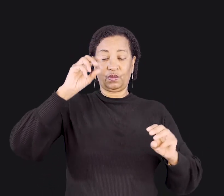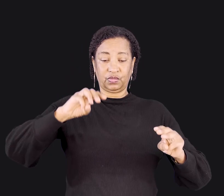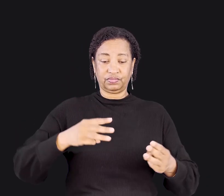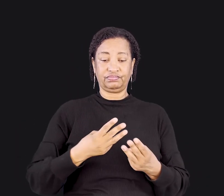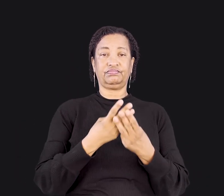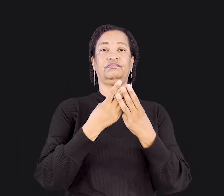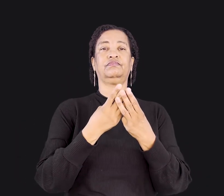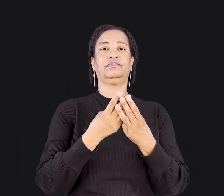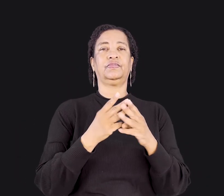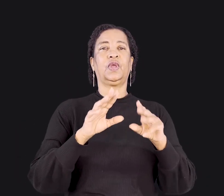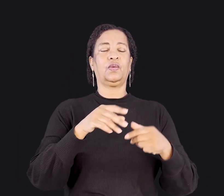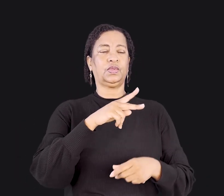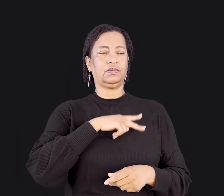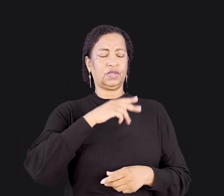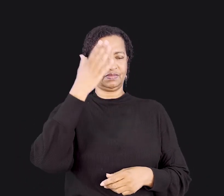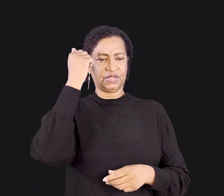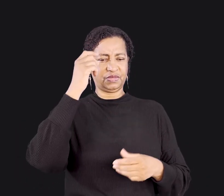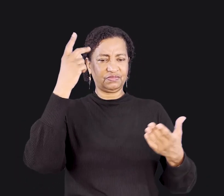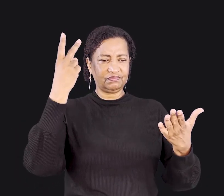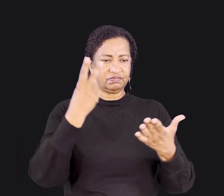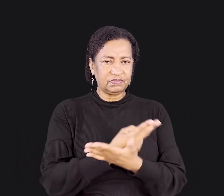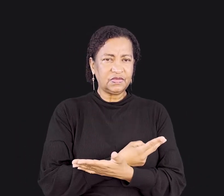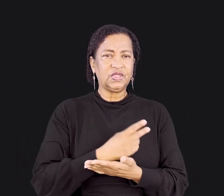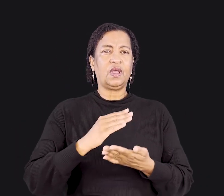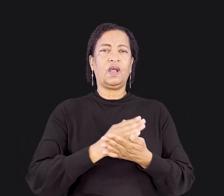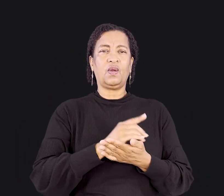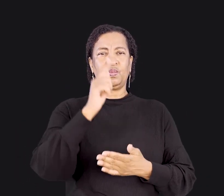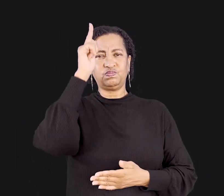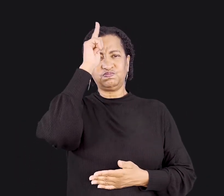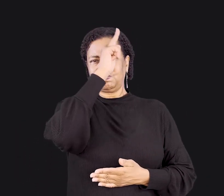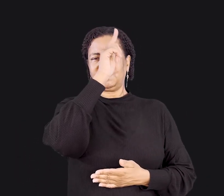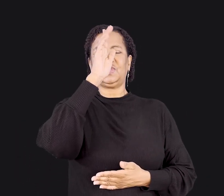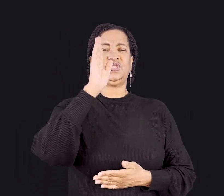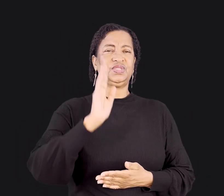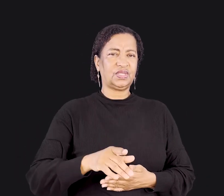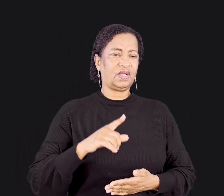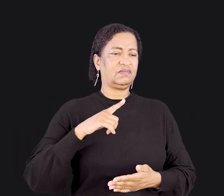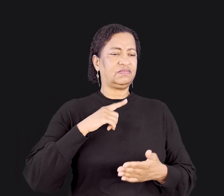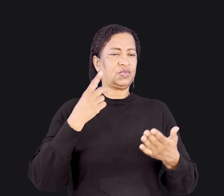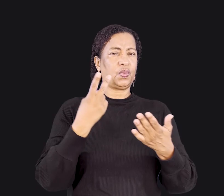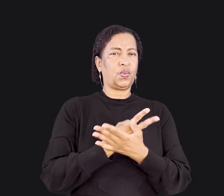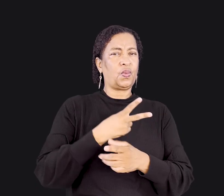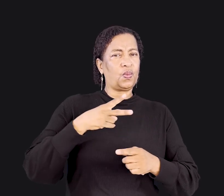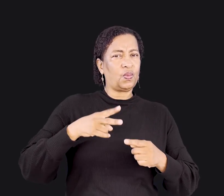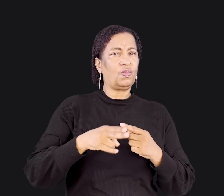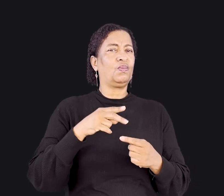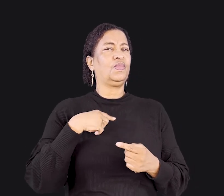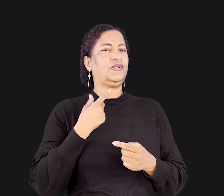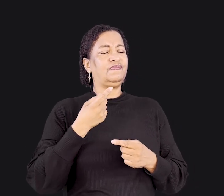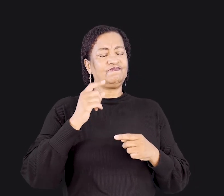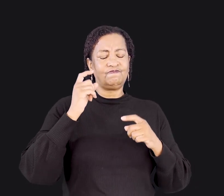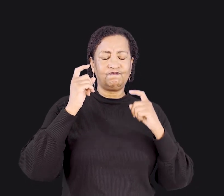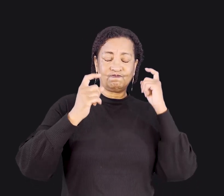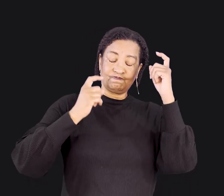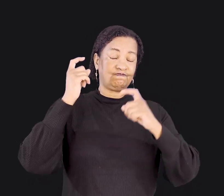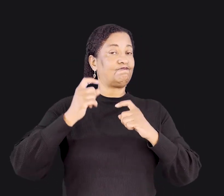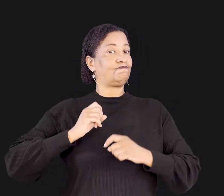judeus. Quando Paulo soube o que estava acontecendo e que alguns gentios já tinham sido circuncidados, ele ficou muito bravo